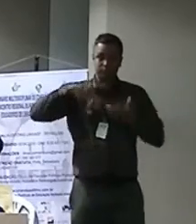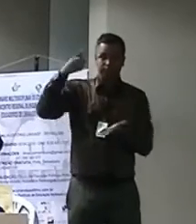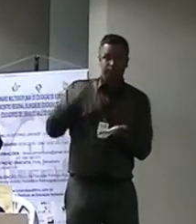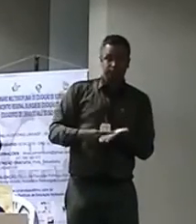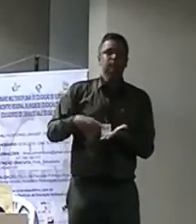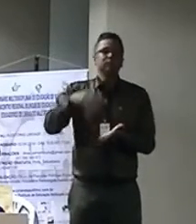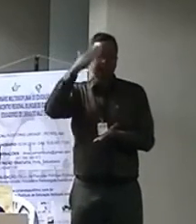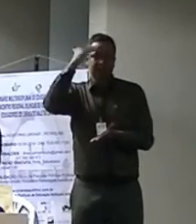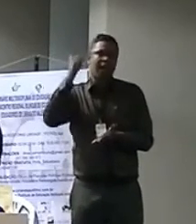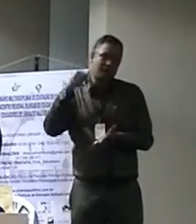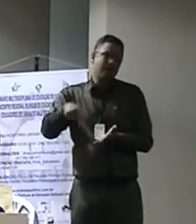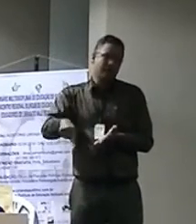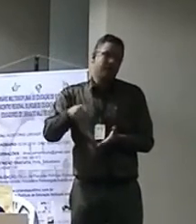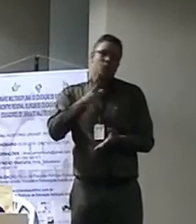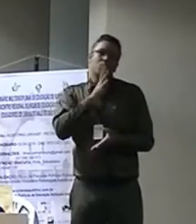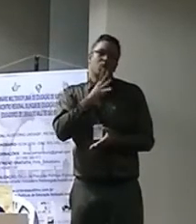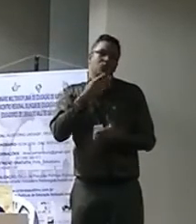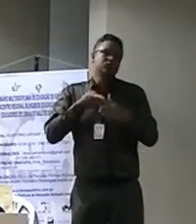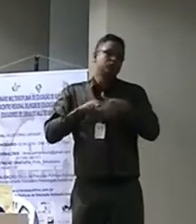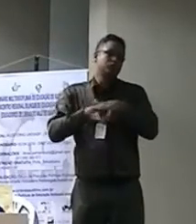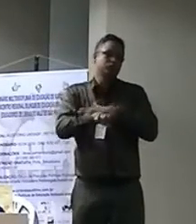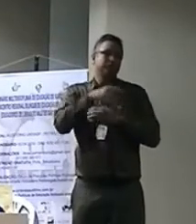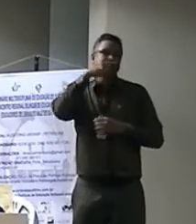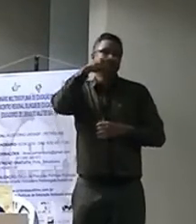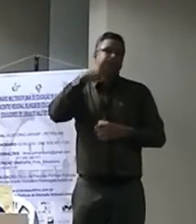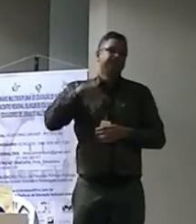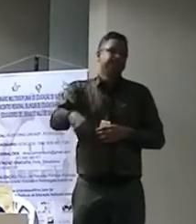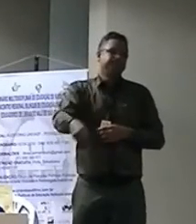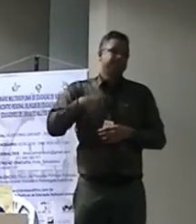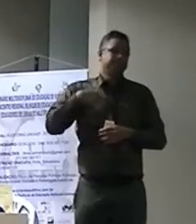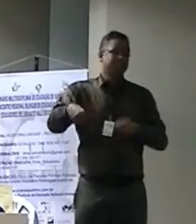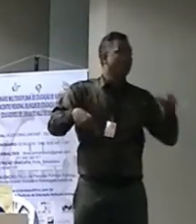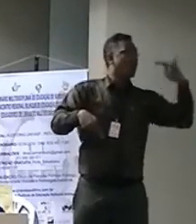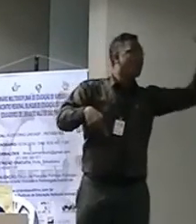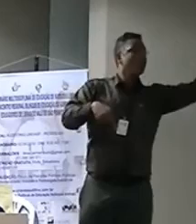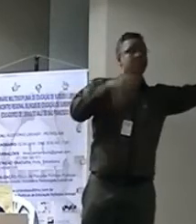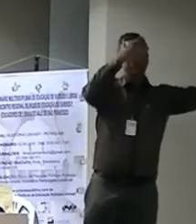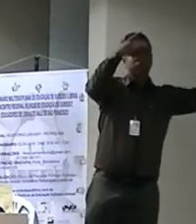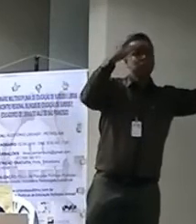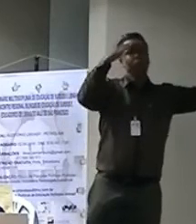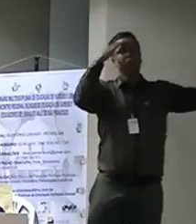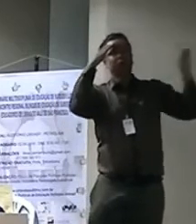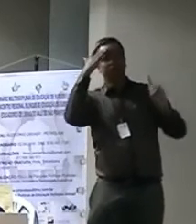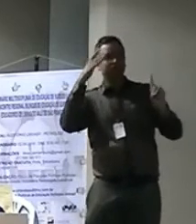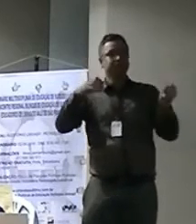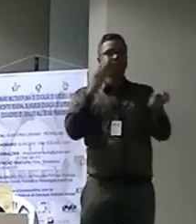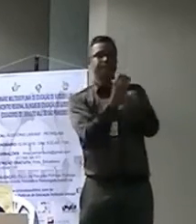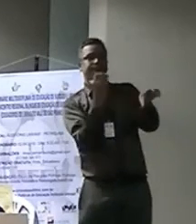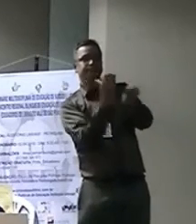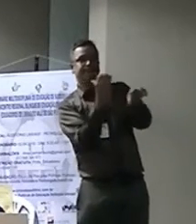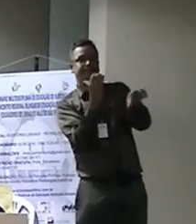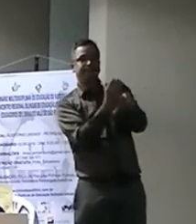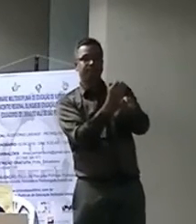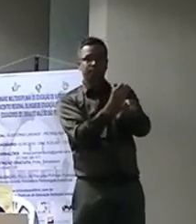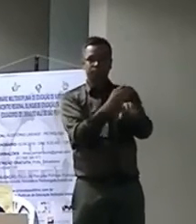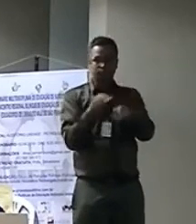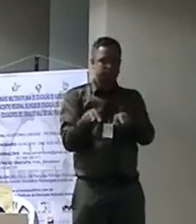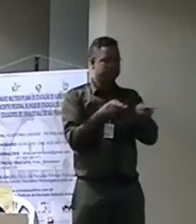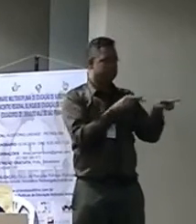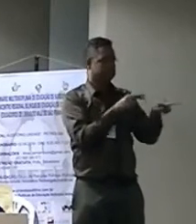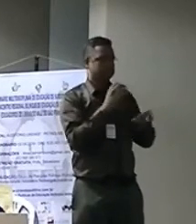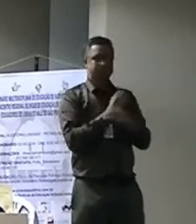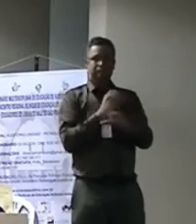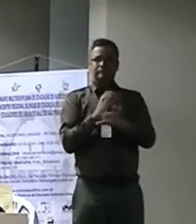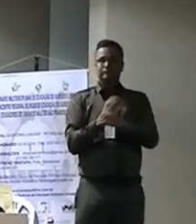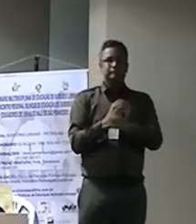pelo processo de raiva e frustração, porque não tem os resultados esperados. A escola não está